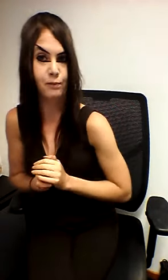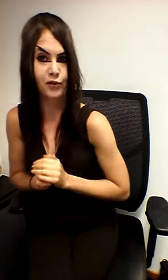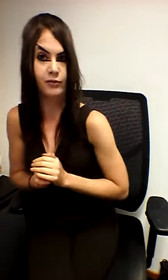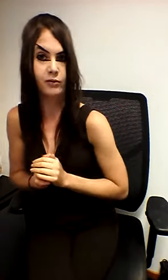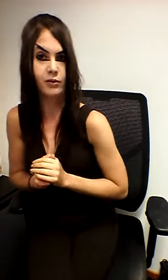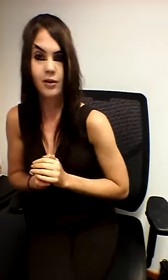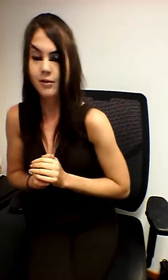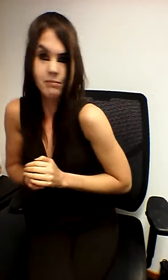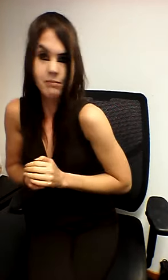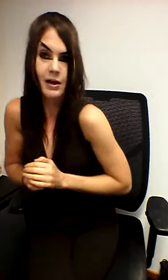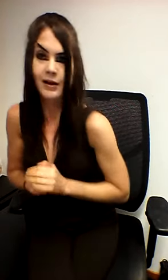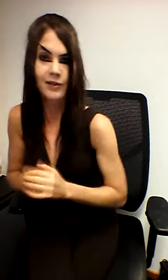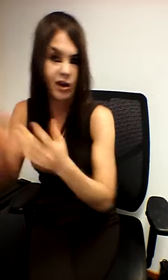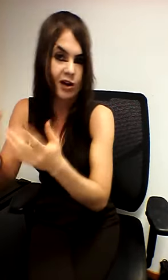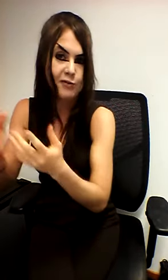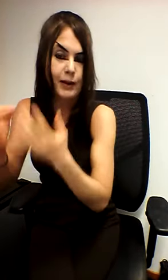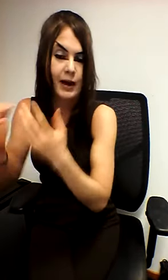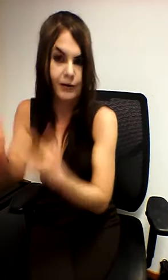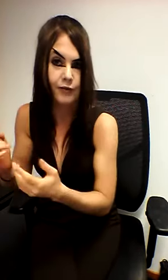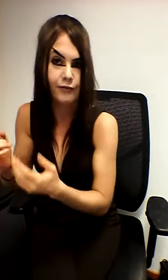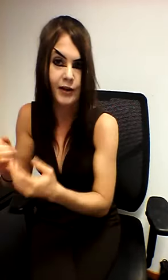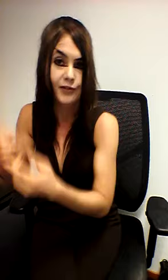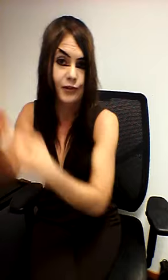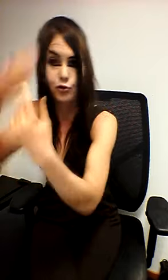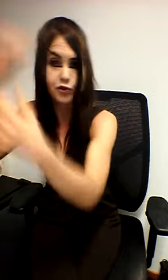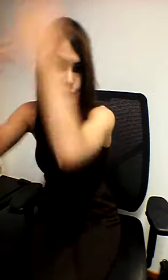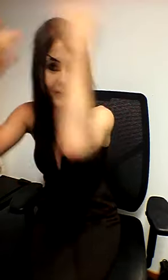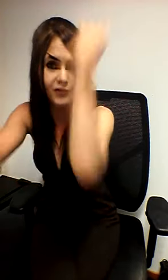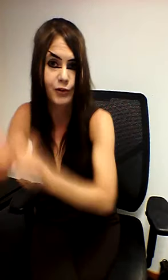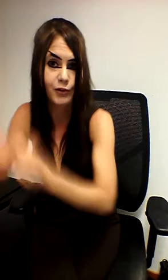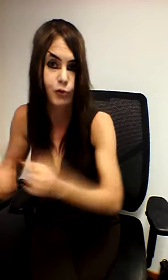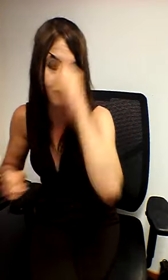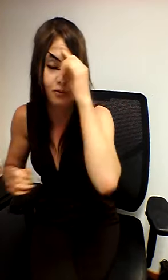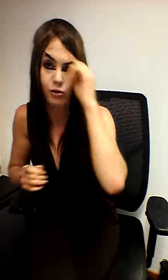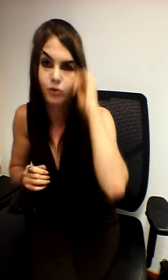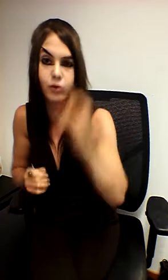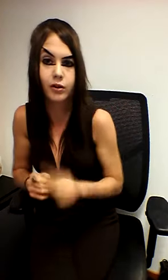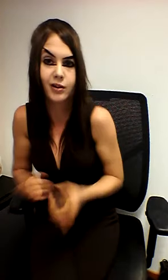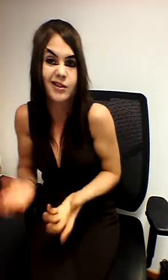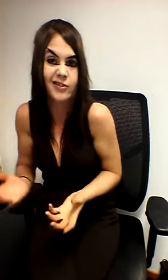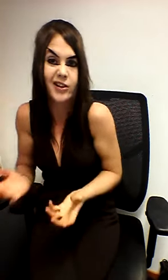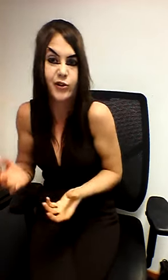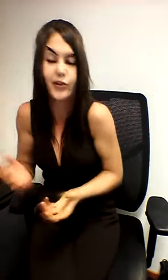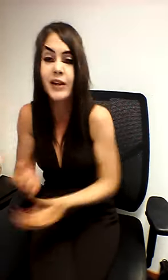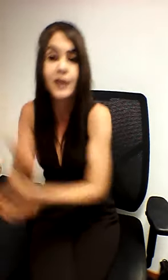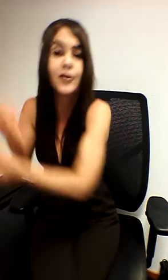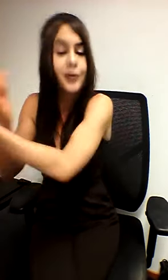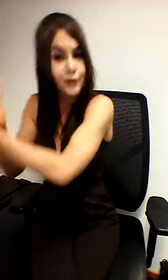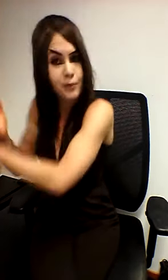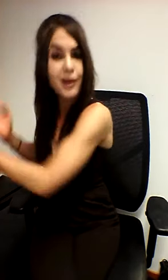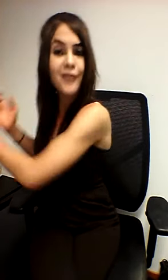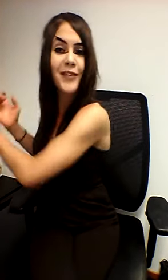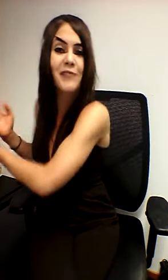sporten. Maar de afbraak van vet, dat is dus die splitsing tot losse moleculen, garandeert nog niet de verbranding